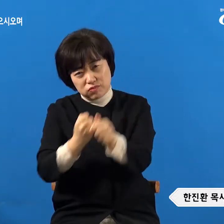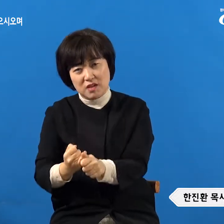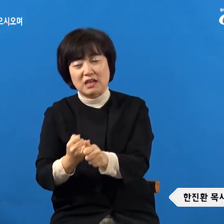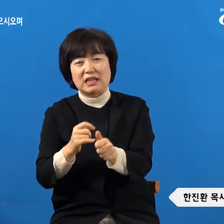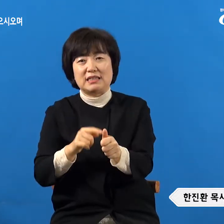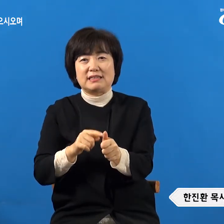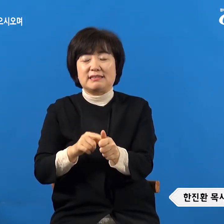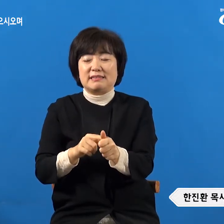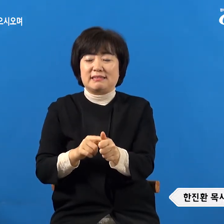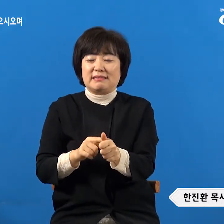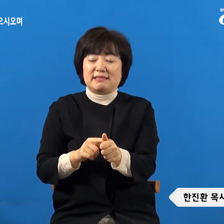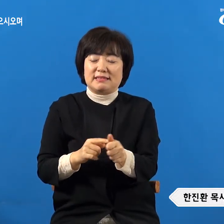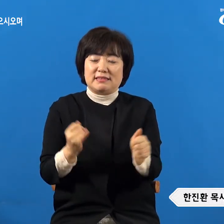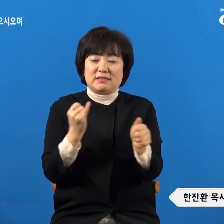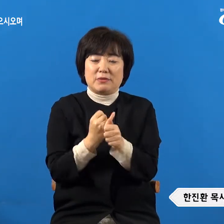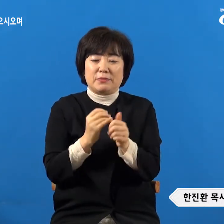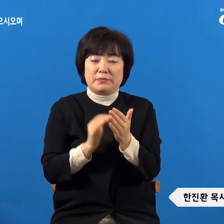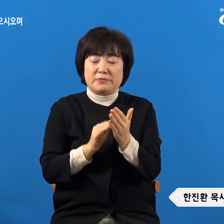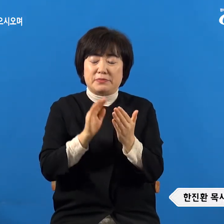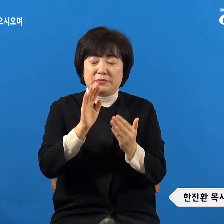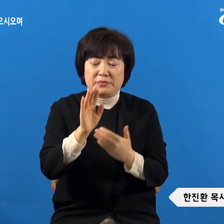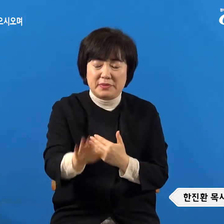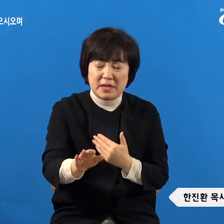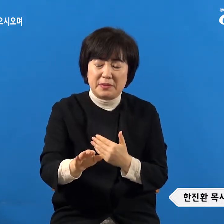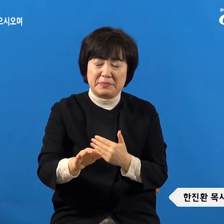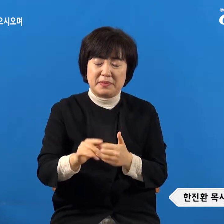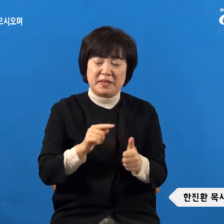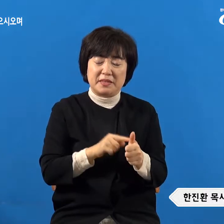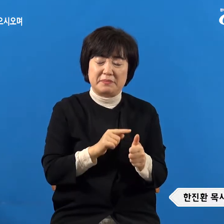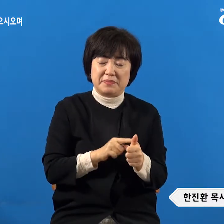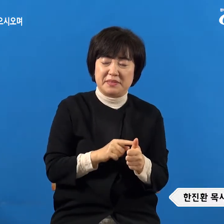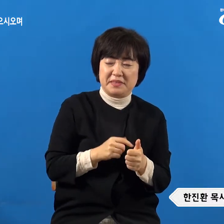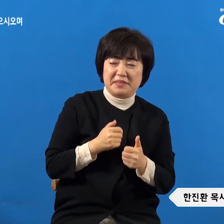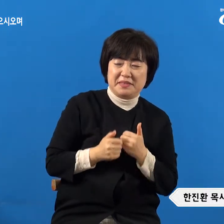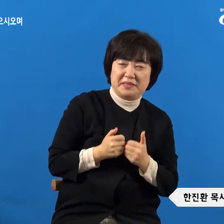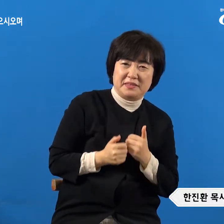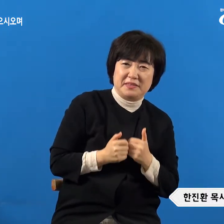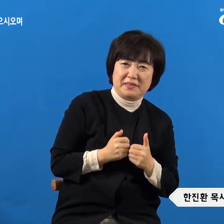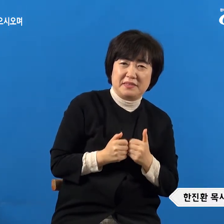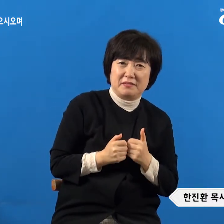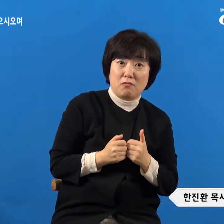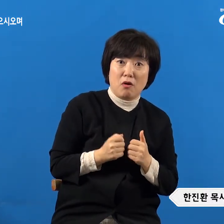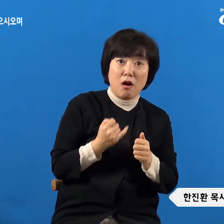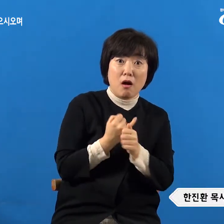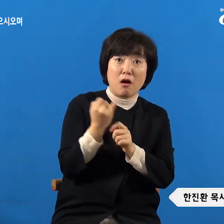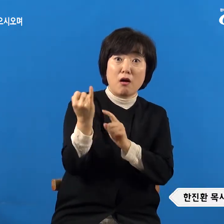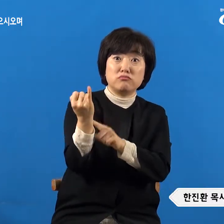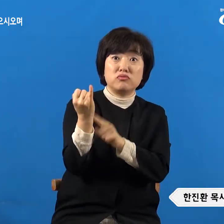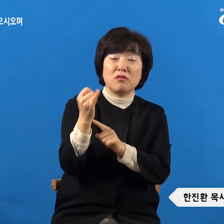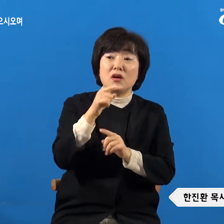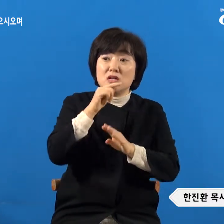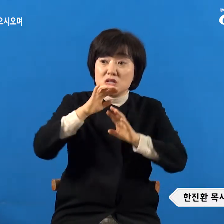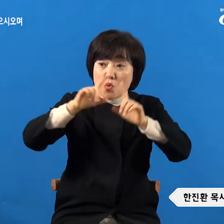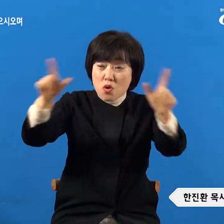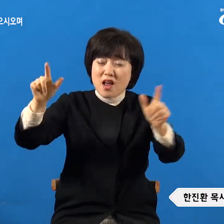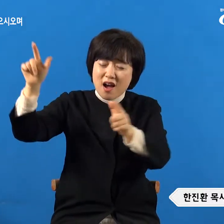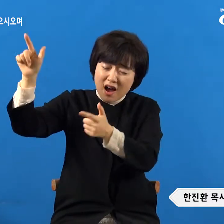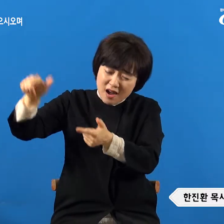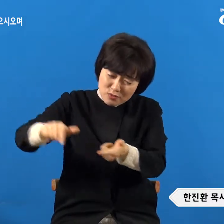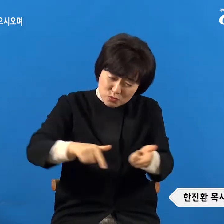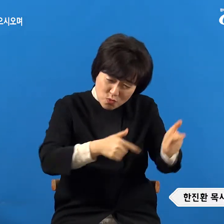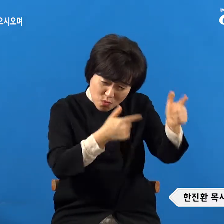나서 문제가 불거지기 시작합니다. 자기 아내는 일요일이면 그냥 교회에서 살다시피